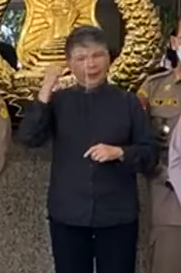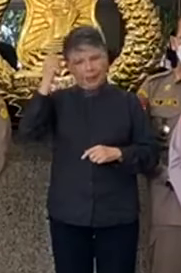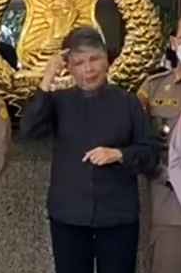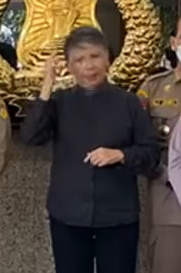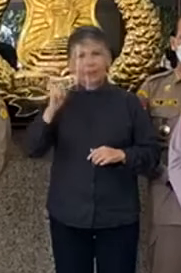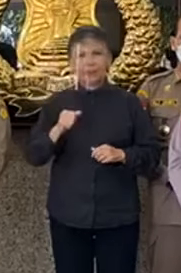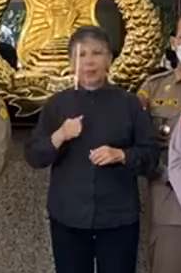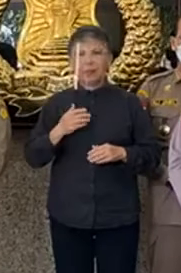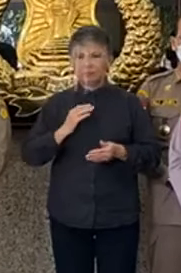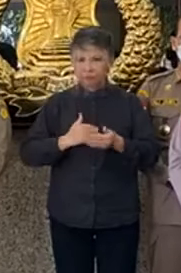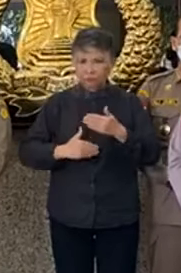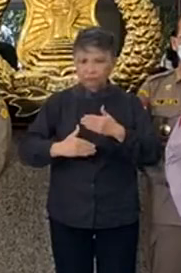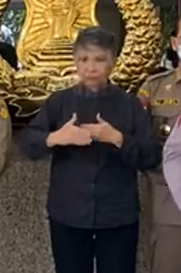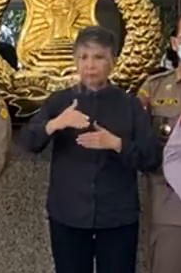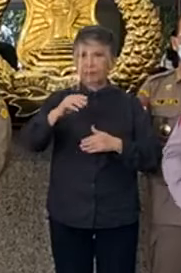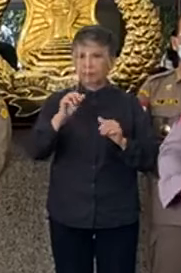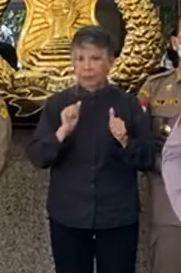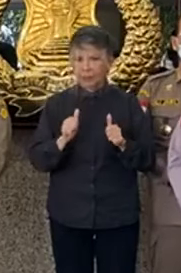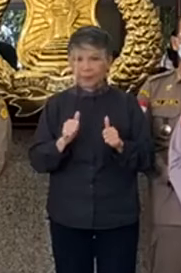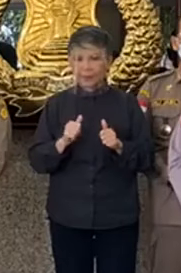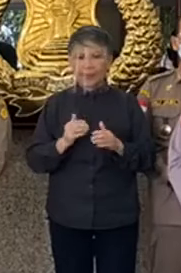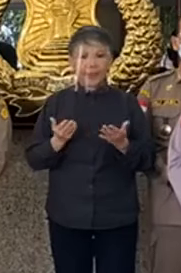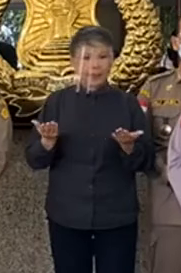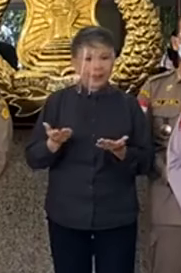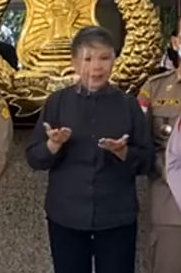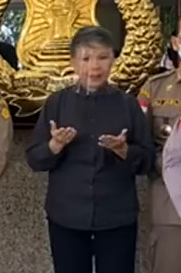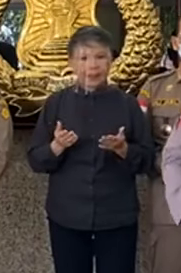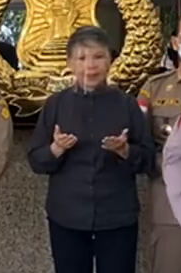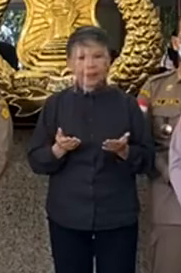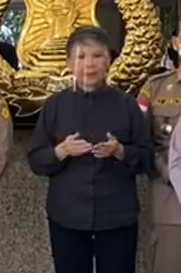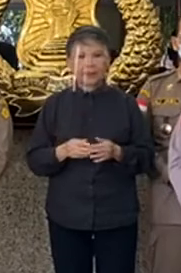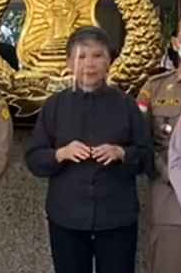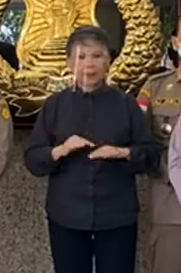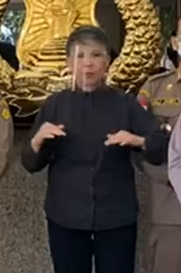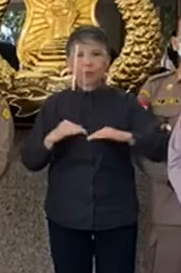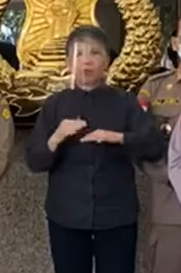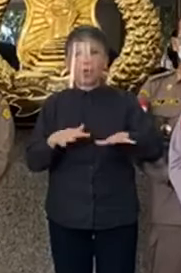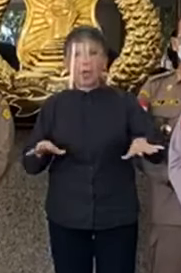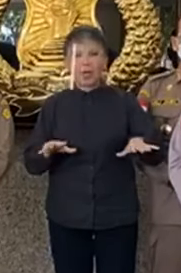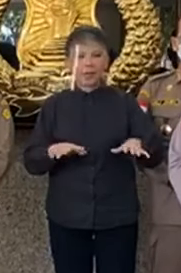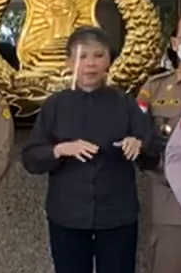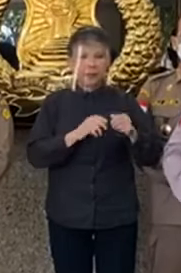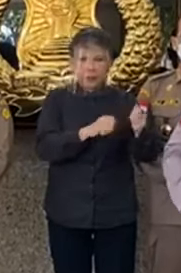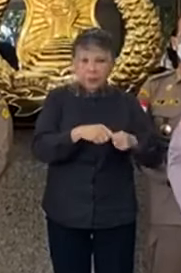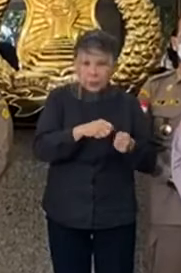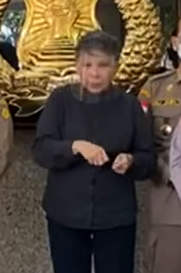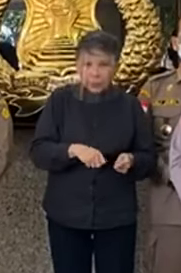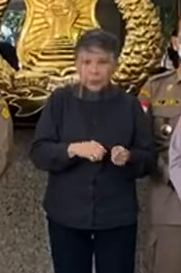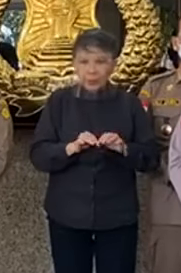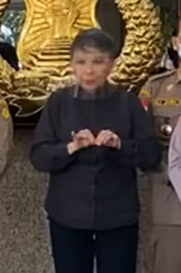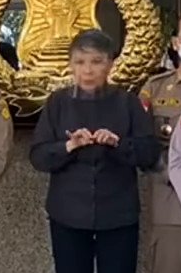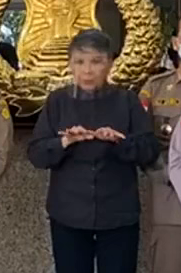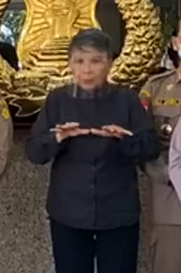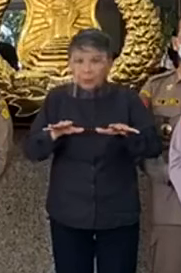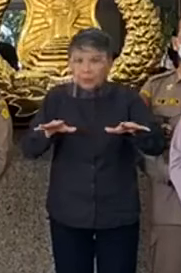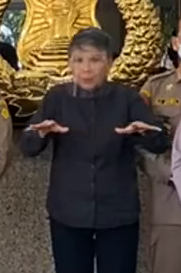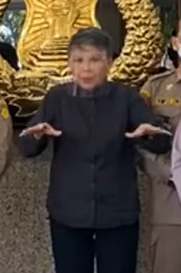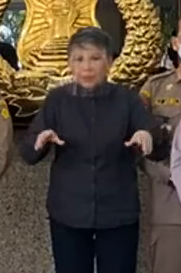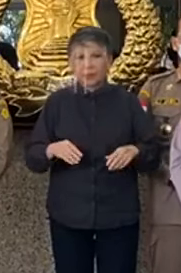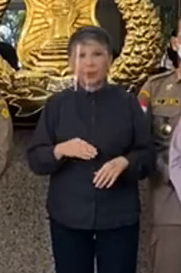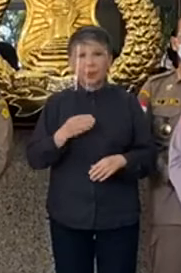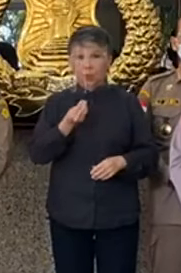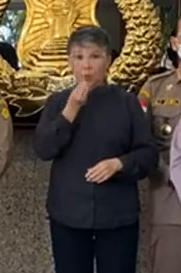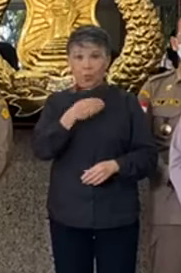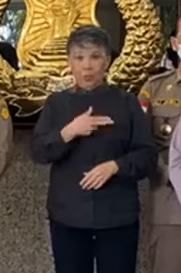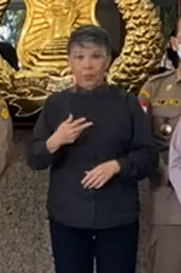bisa berjalan, sehingga bagaimana kita memiliki lahan pertanian, peternakan yang luas yang bisa mencukupi